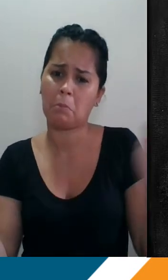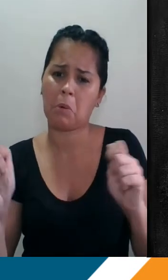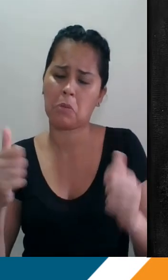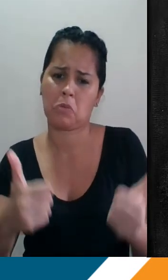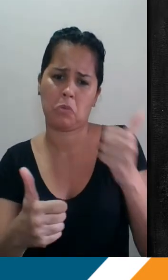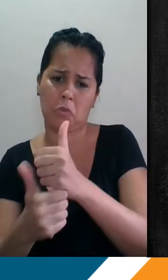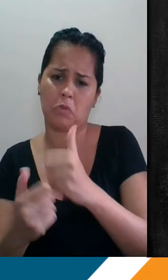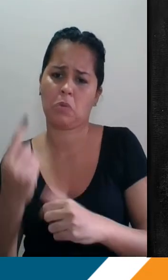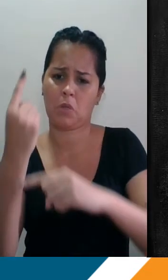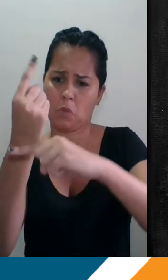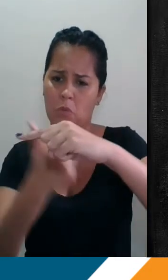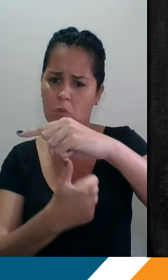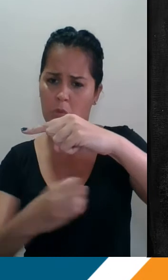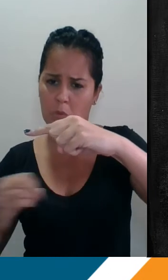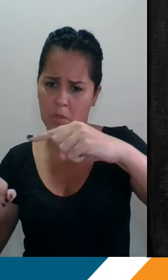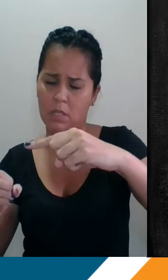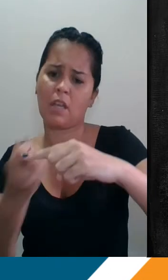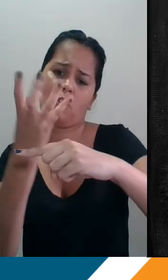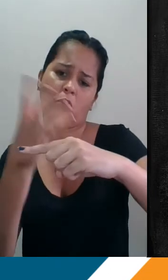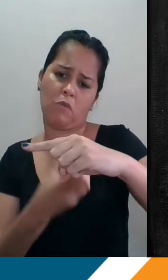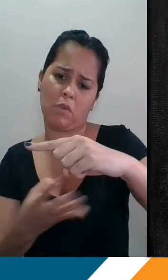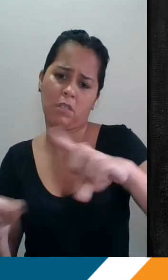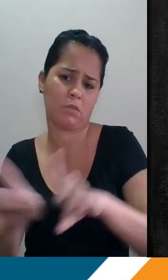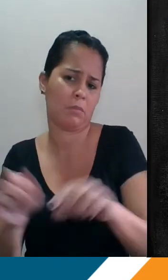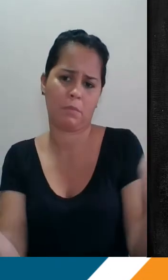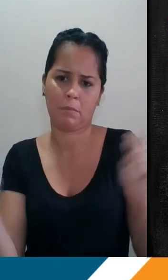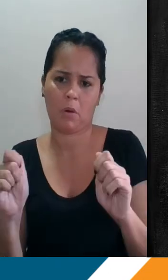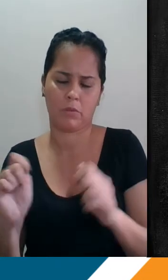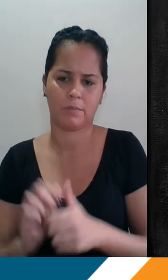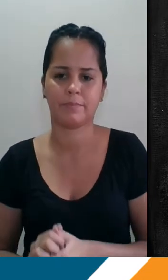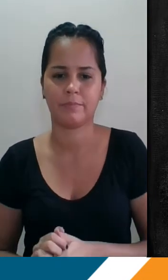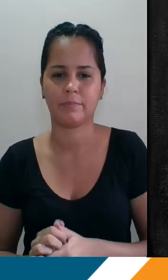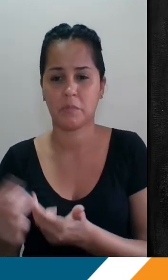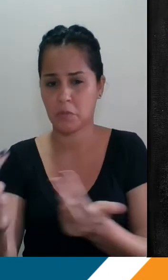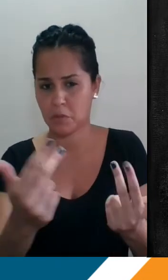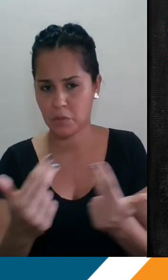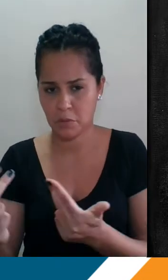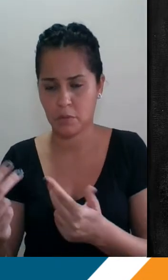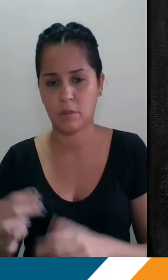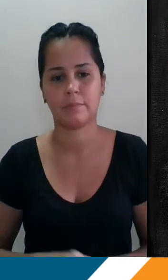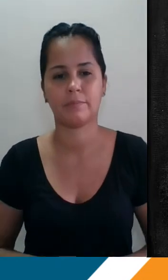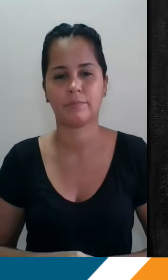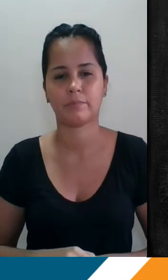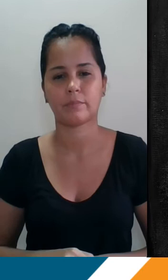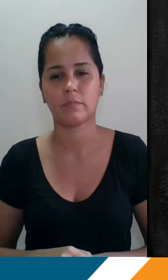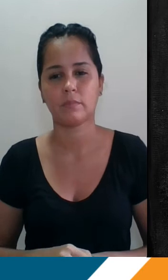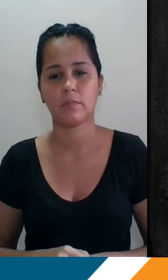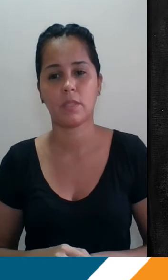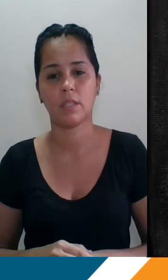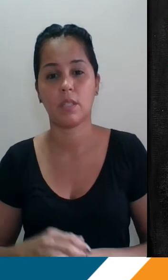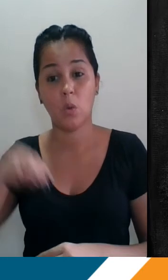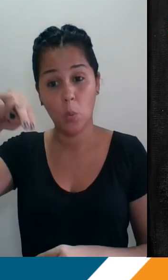como 1 sobre 100, na forma de fração, que daria da mesma forma. E o N eu substituí por número 1, já porque se passaram